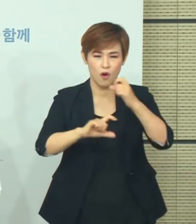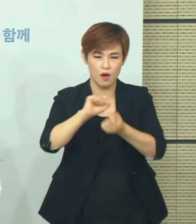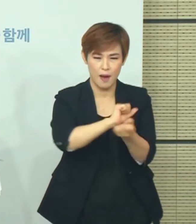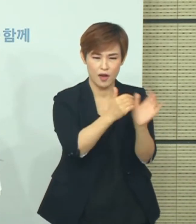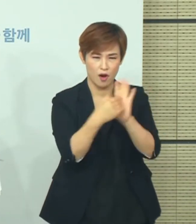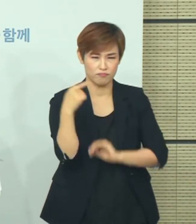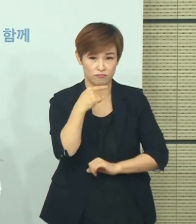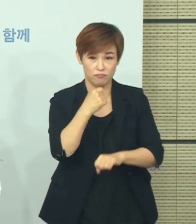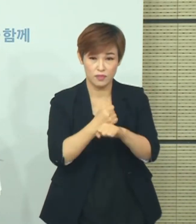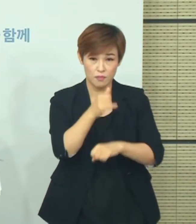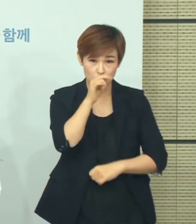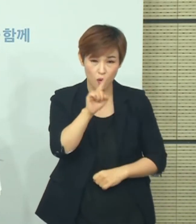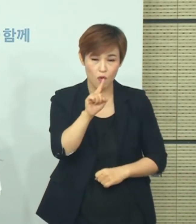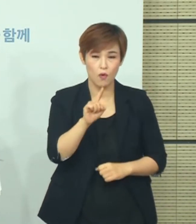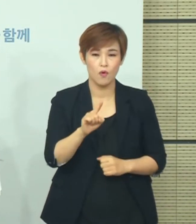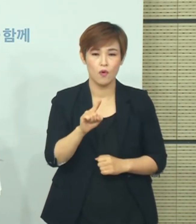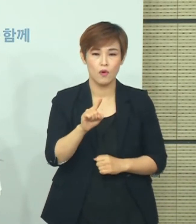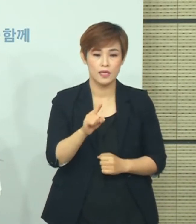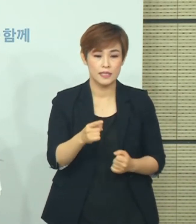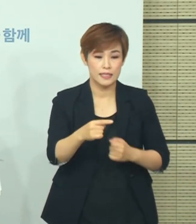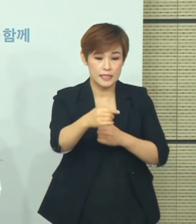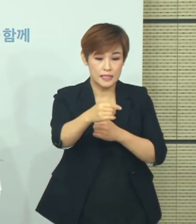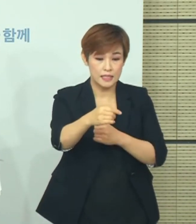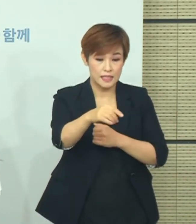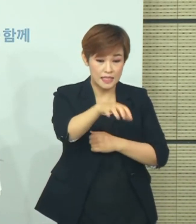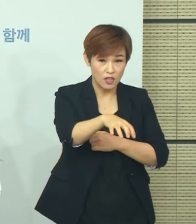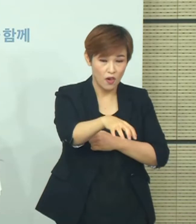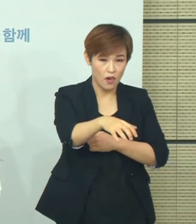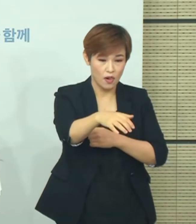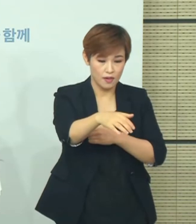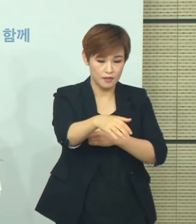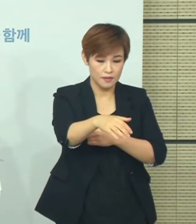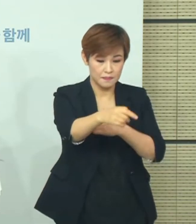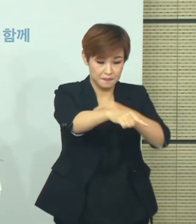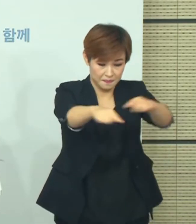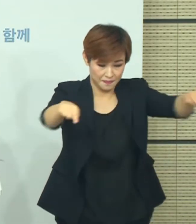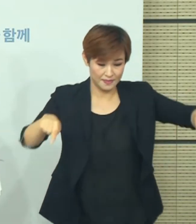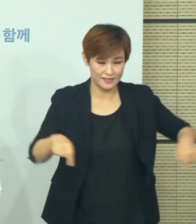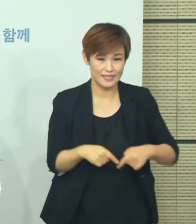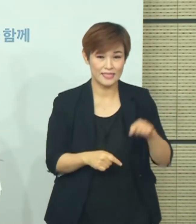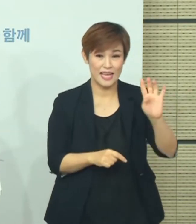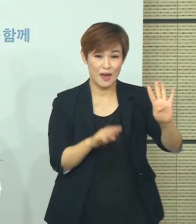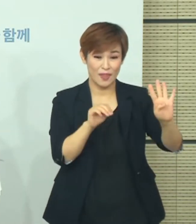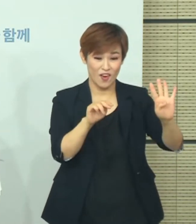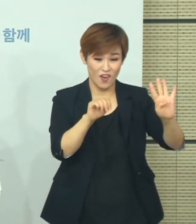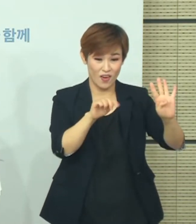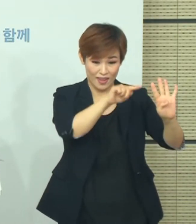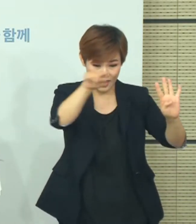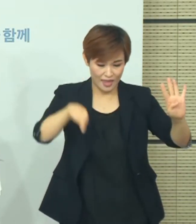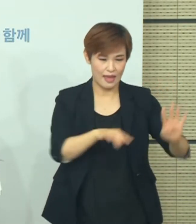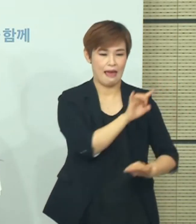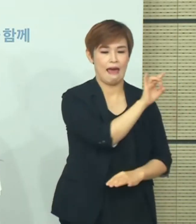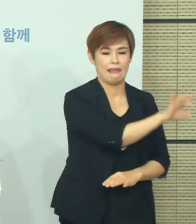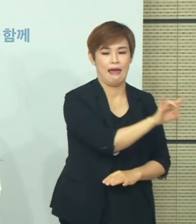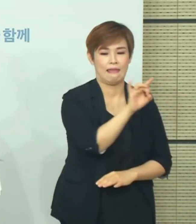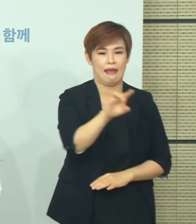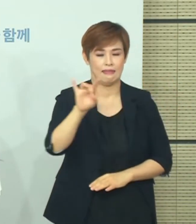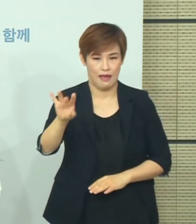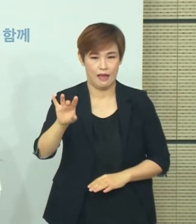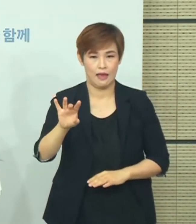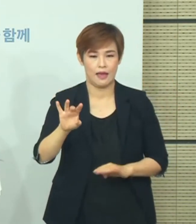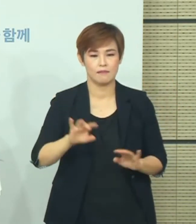수칙은 시설 면적 4미터 제곱당 1명으로 이용 인원의 제한을